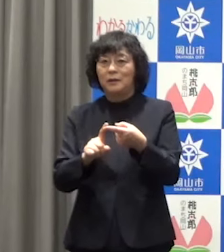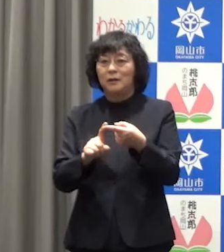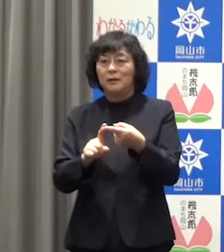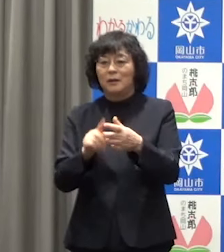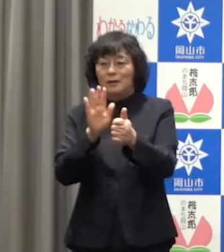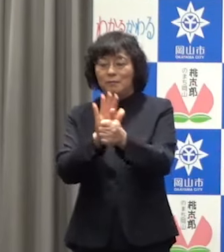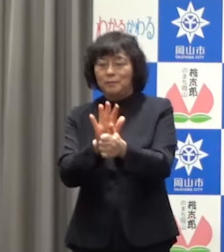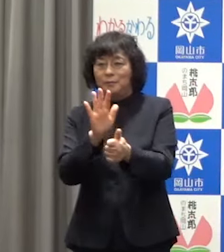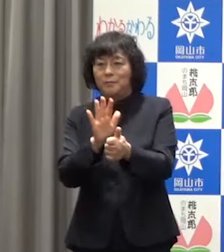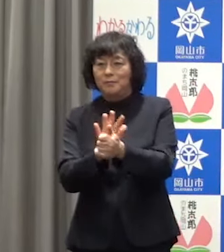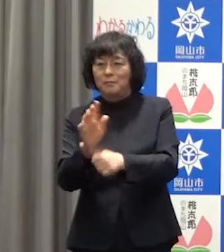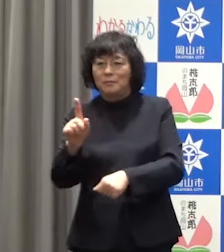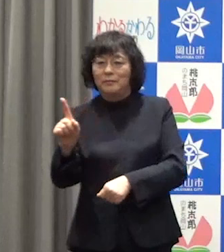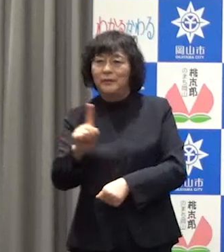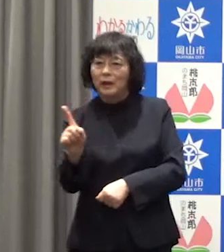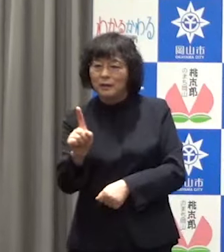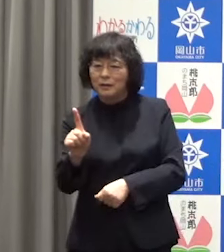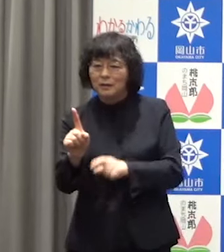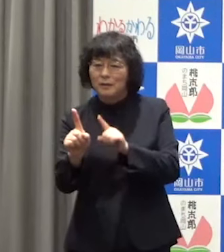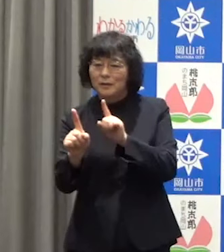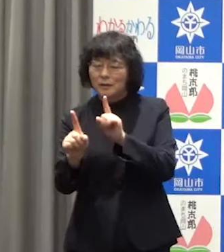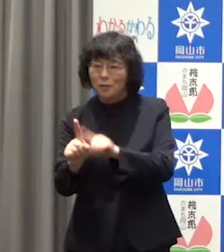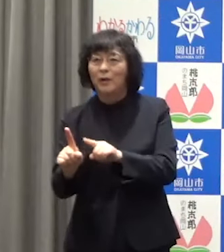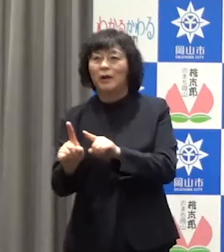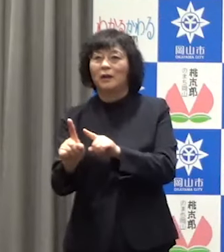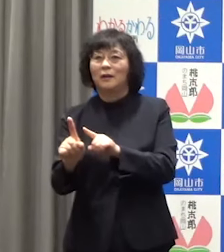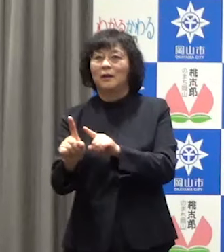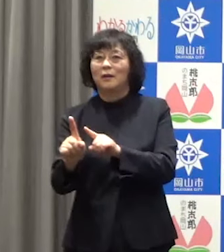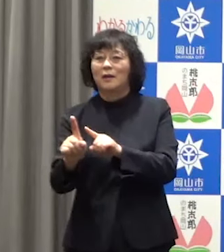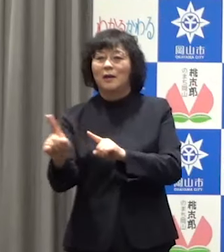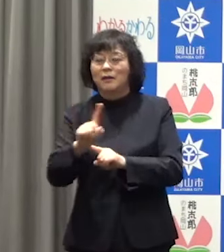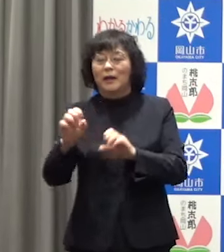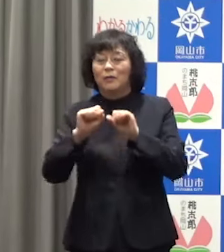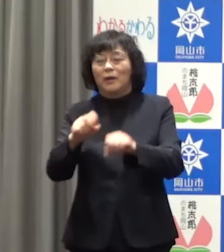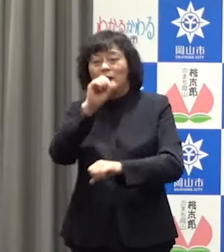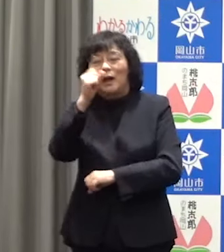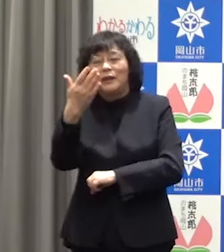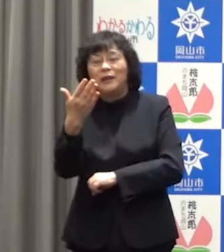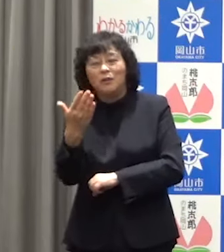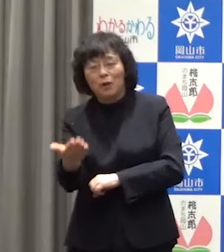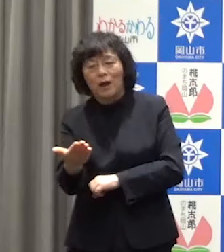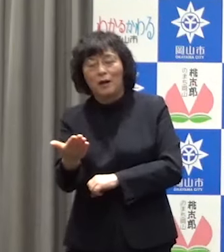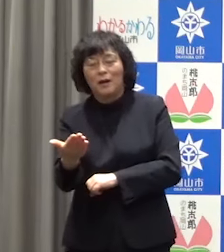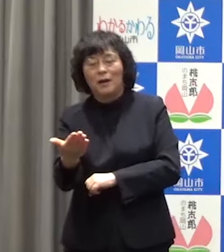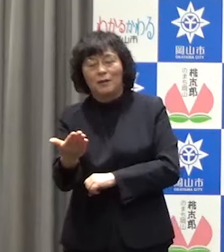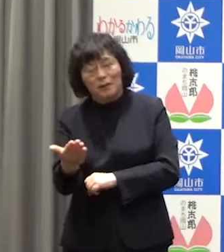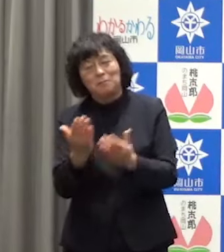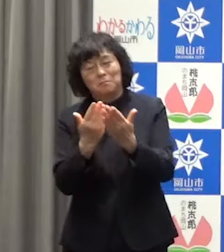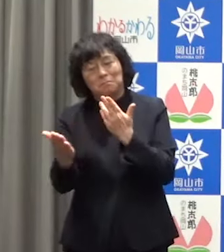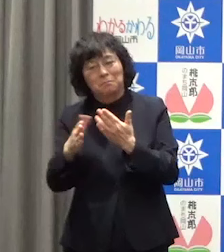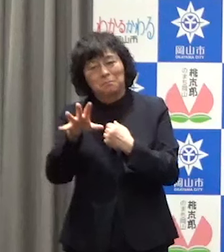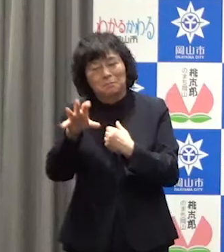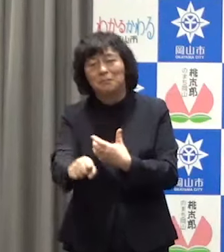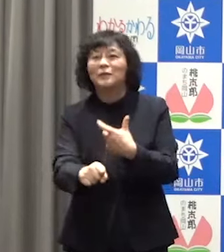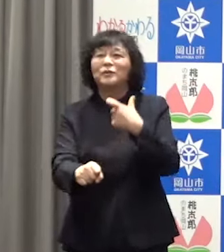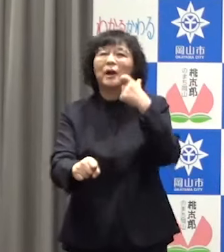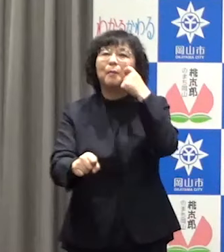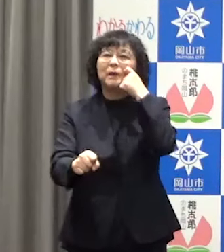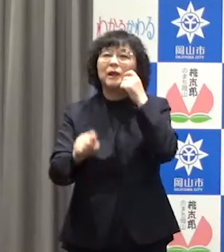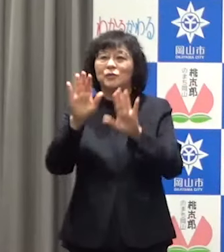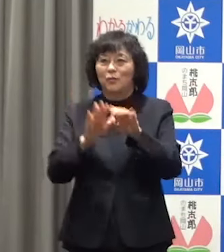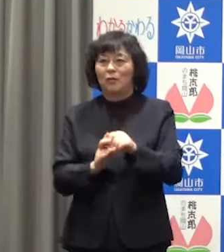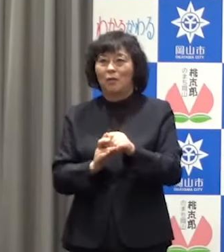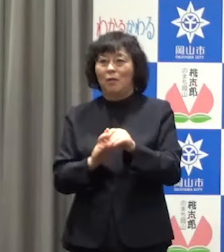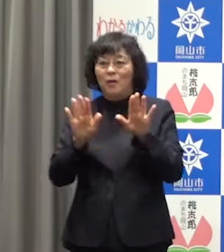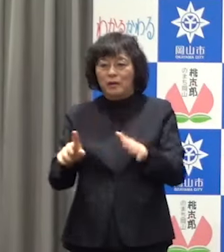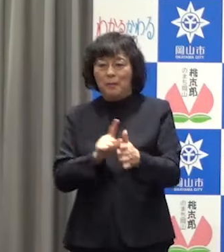やるのが適切なのかっていうのは必ずしも明確ではない。今先遣隊が行ってそのあたりの調査もや